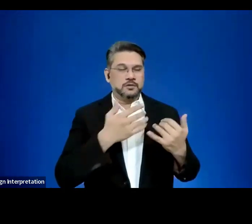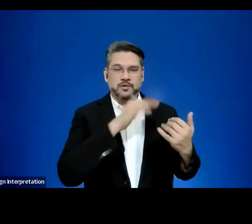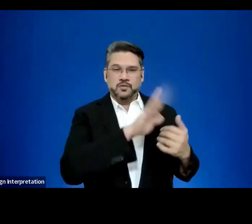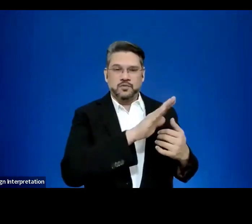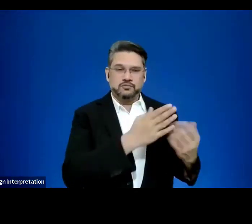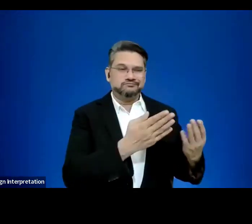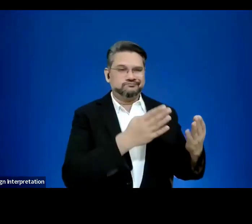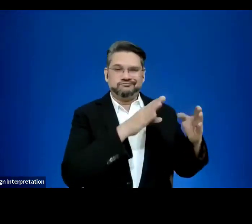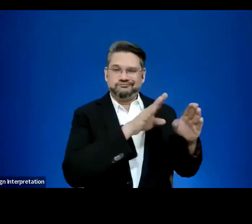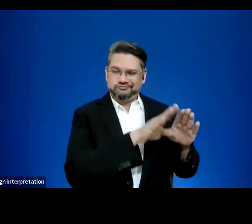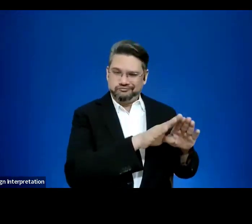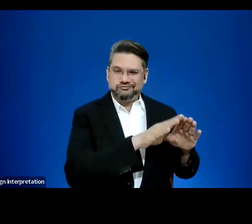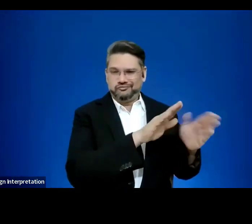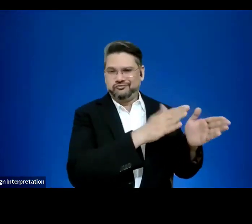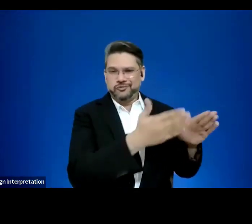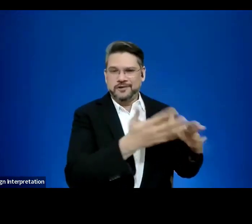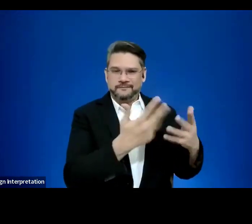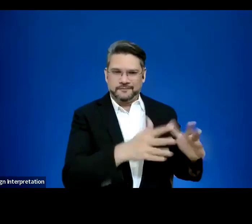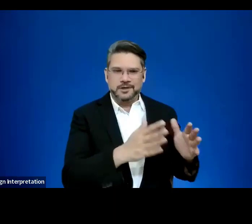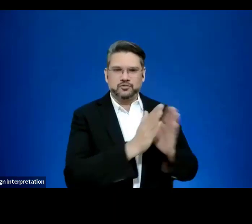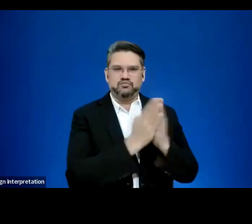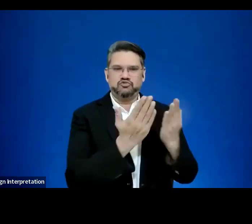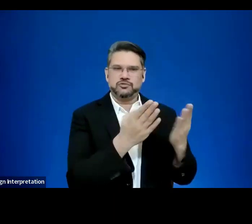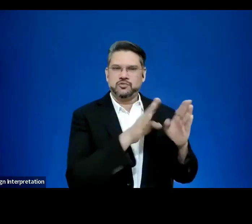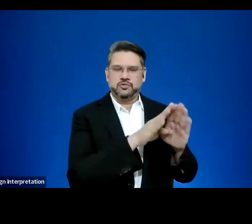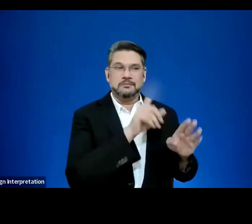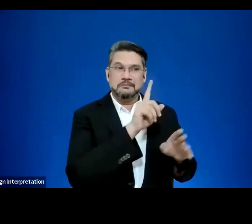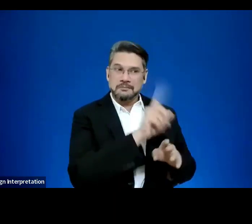残疾的这些人士。